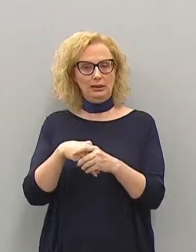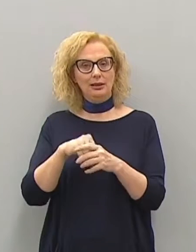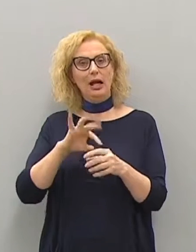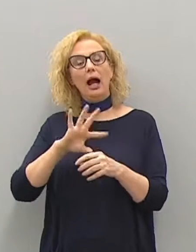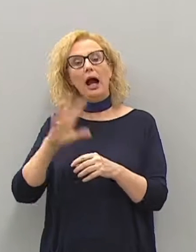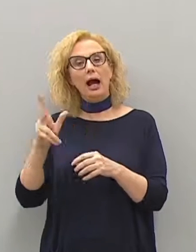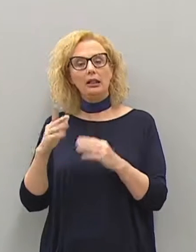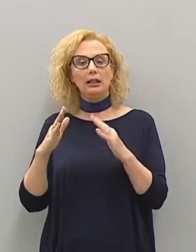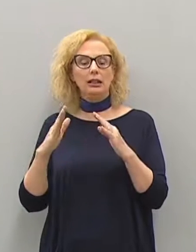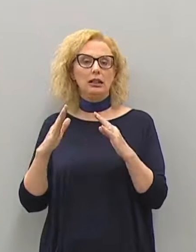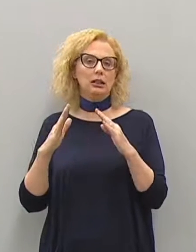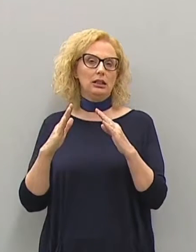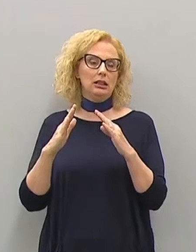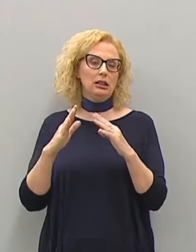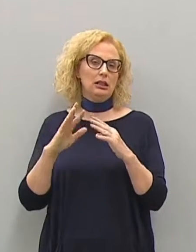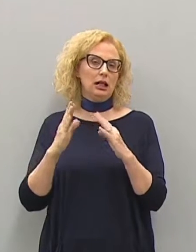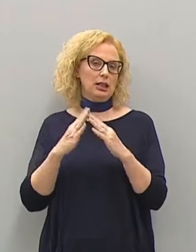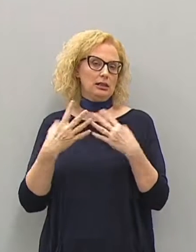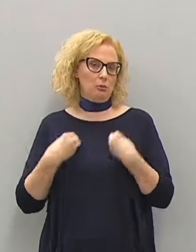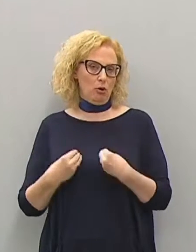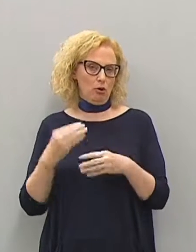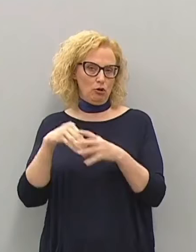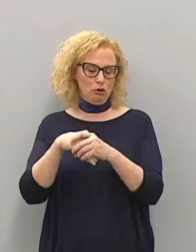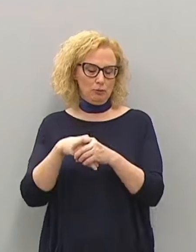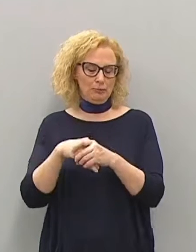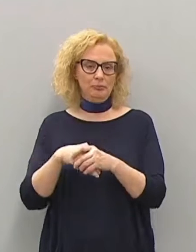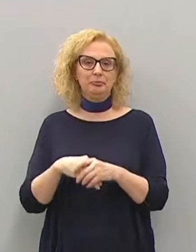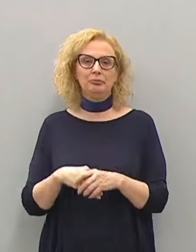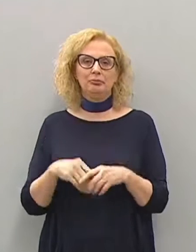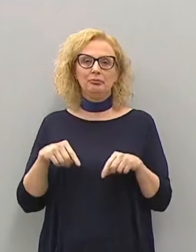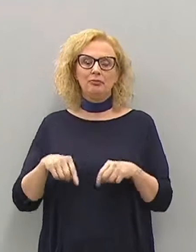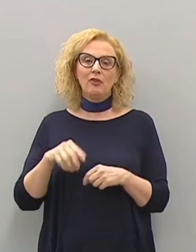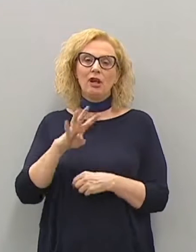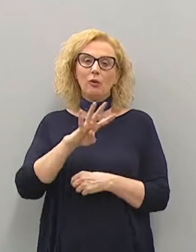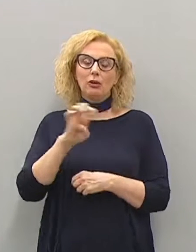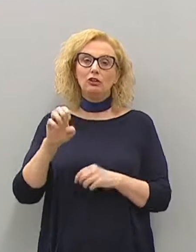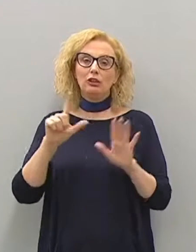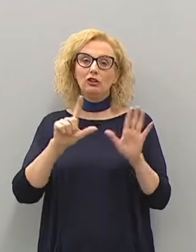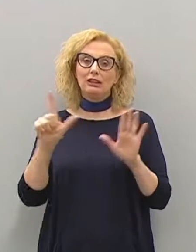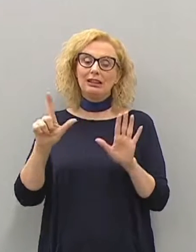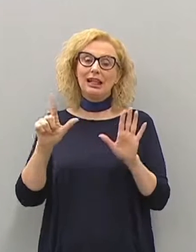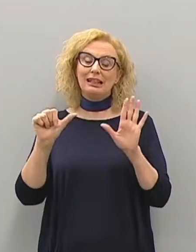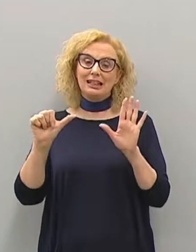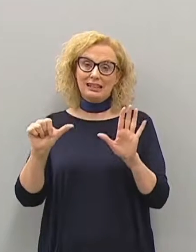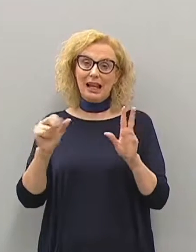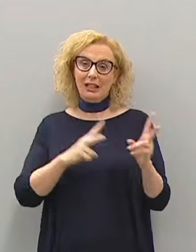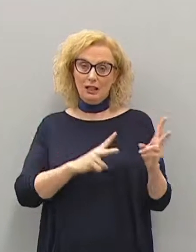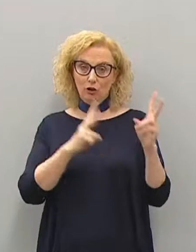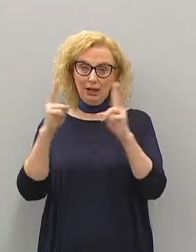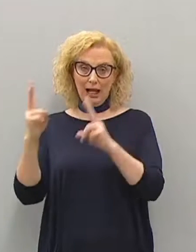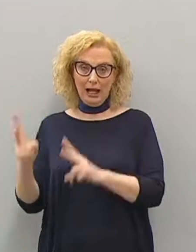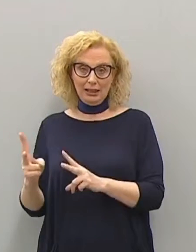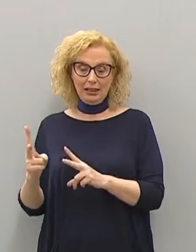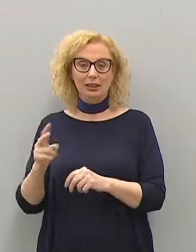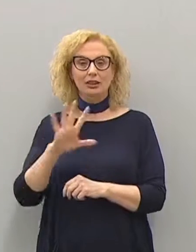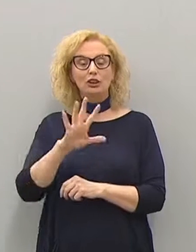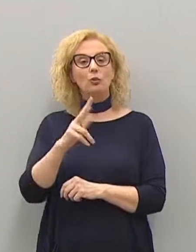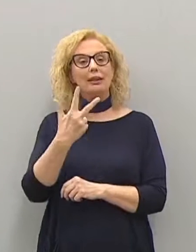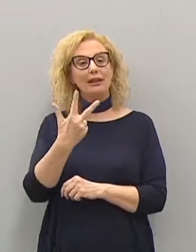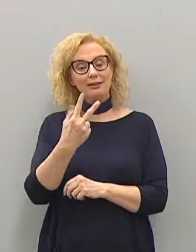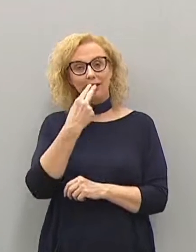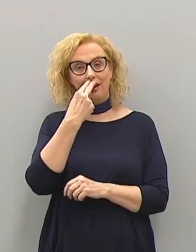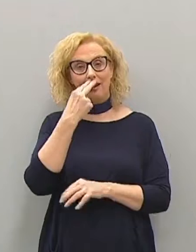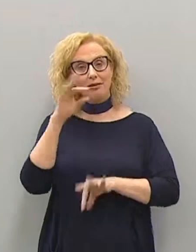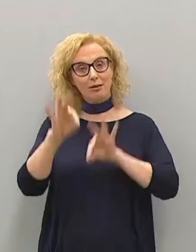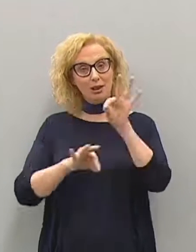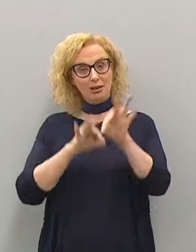altri nel presso le rsa ad oggi abbiamo 476 pazienti ricoverati di cui 53 sono in terapia